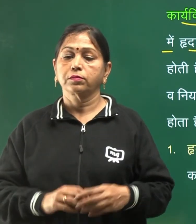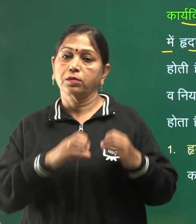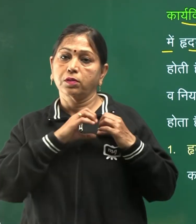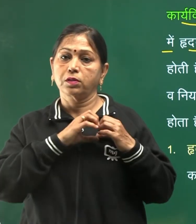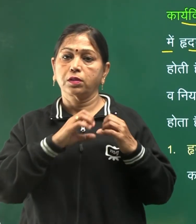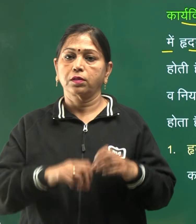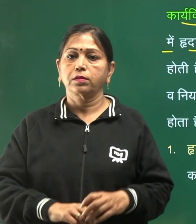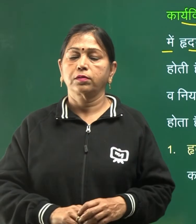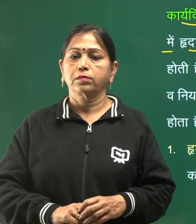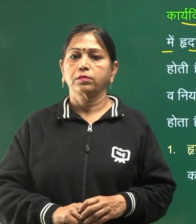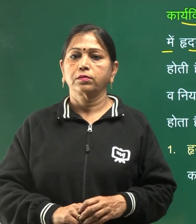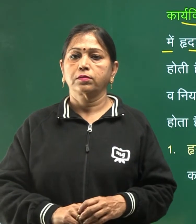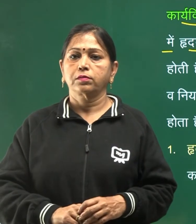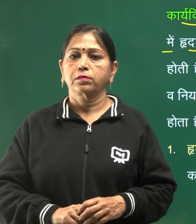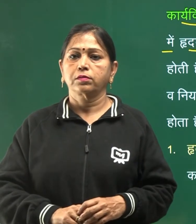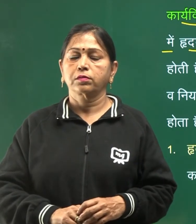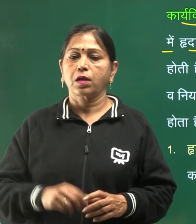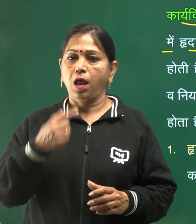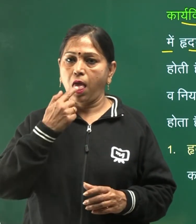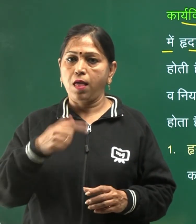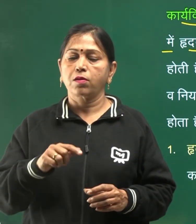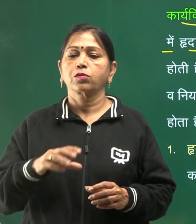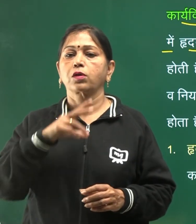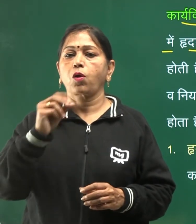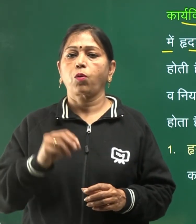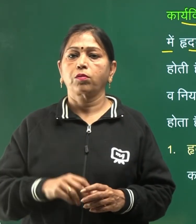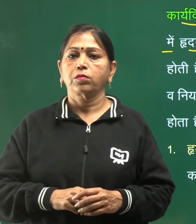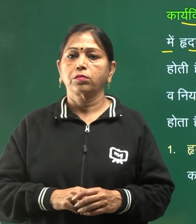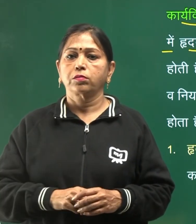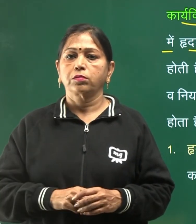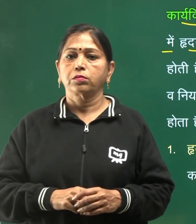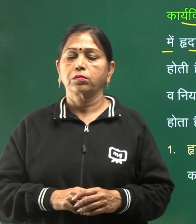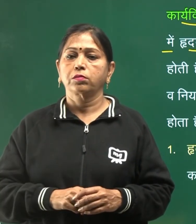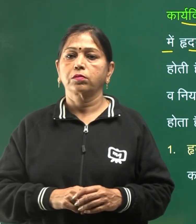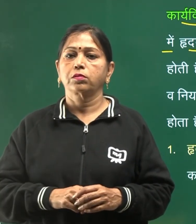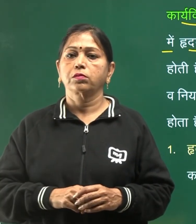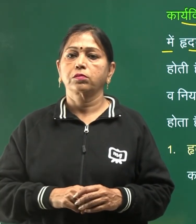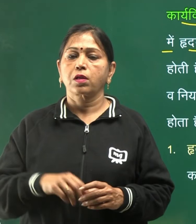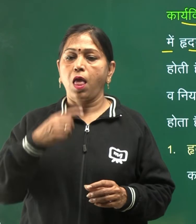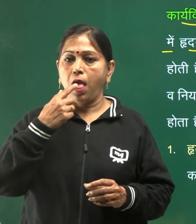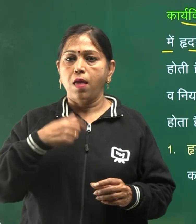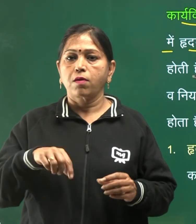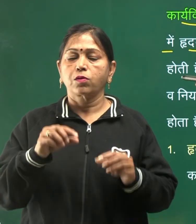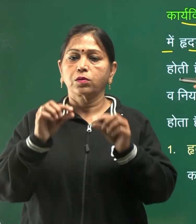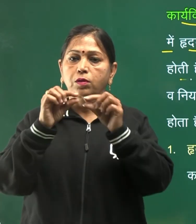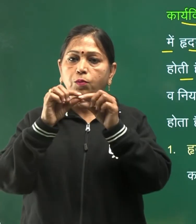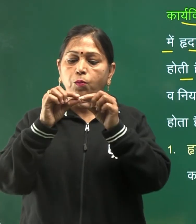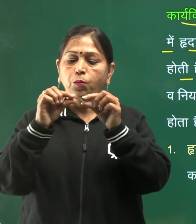हृदय, रुधिर व रुधिर वाहिकाएं होती है।